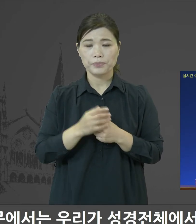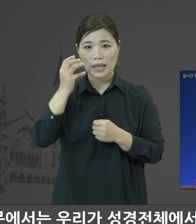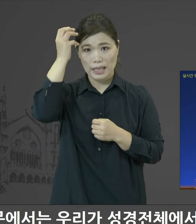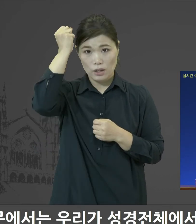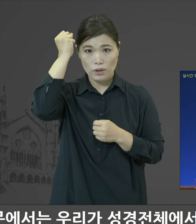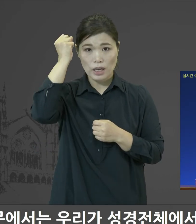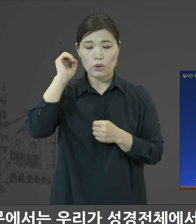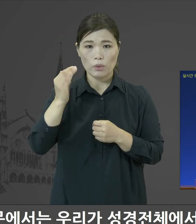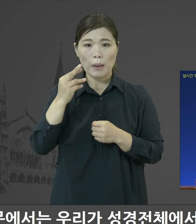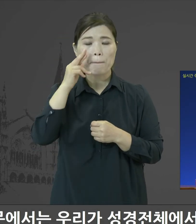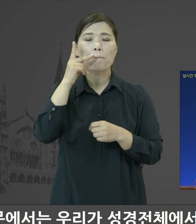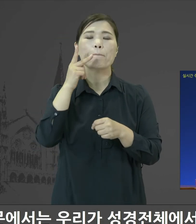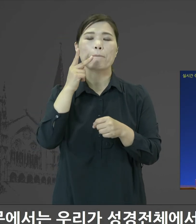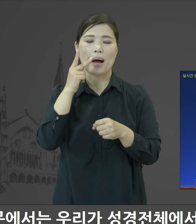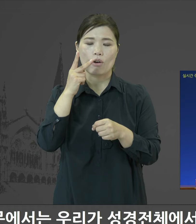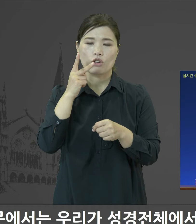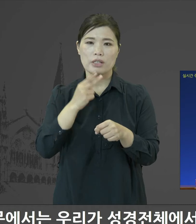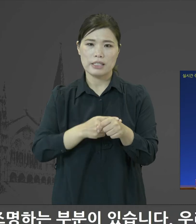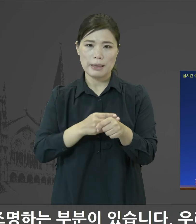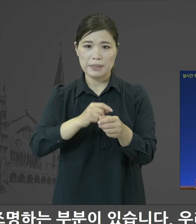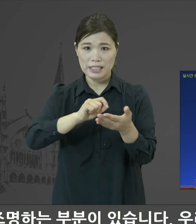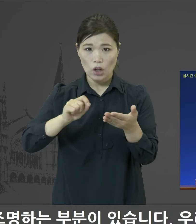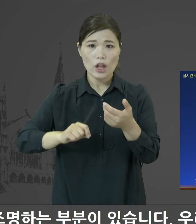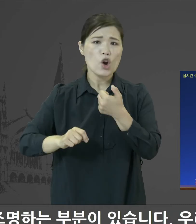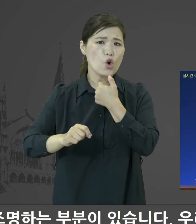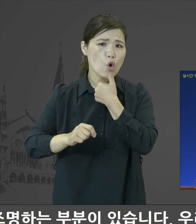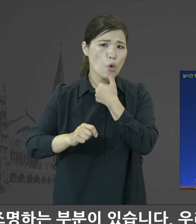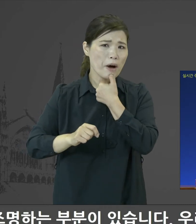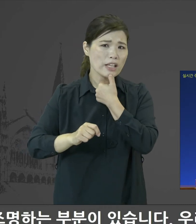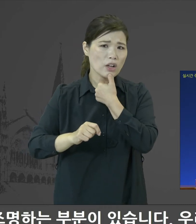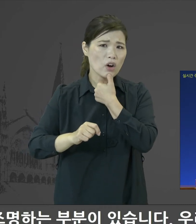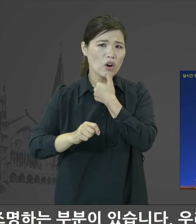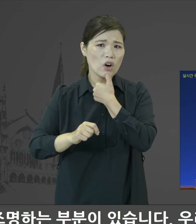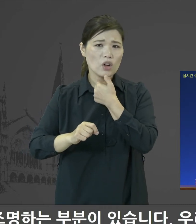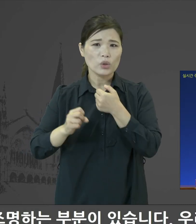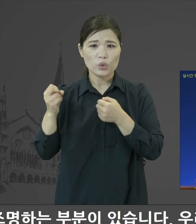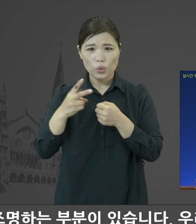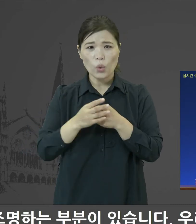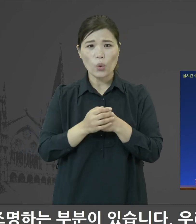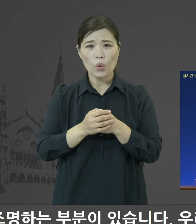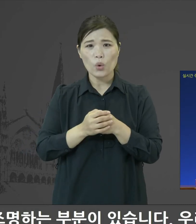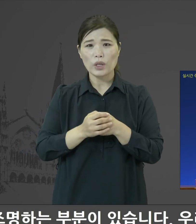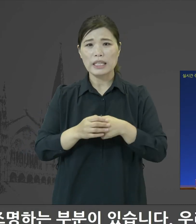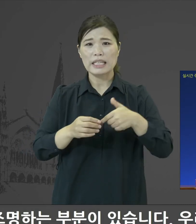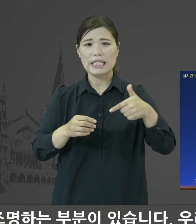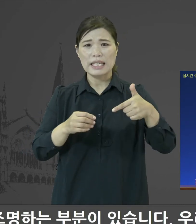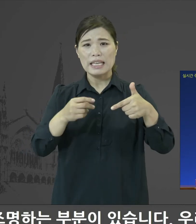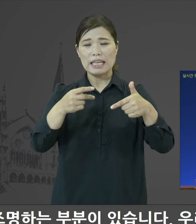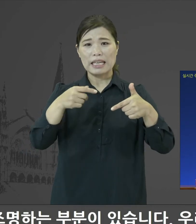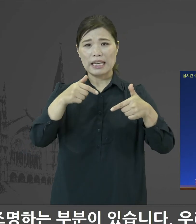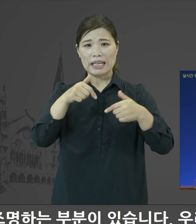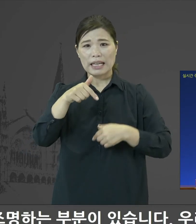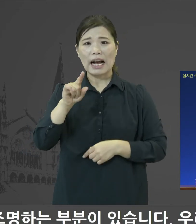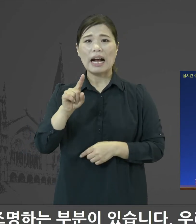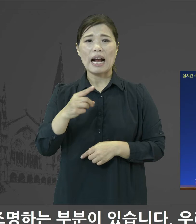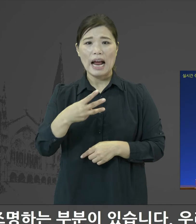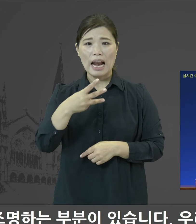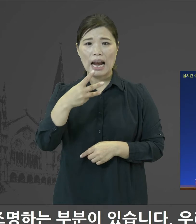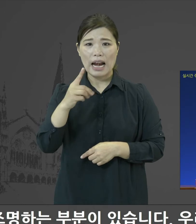쓴 대표적인 편지인 로마서, 갈라디아서, 이런 편지들에게 있어서는 하나님의